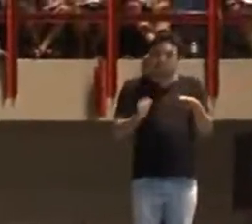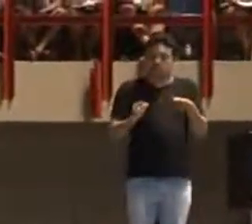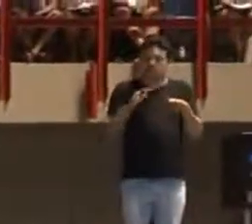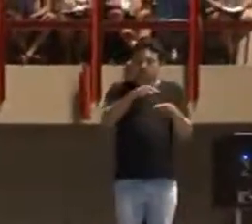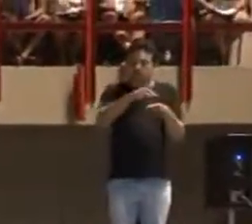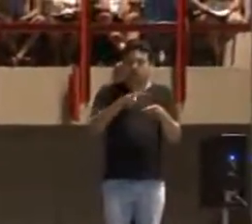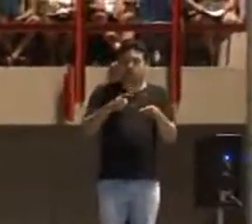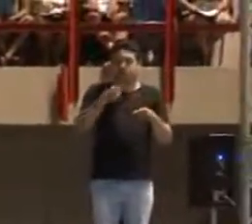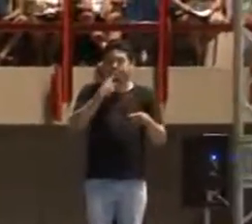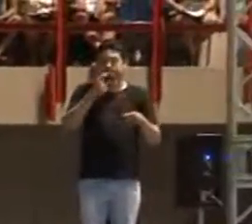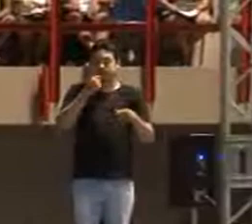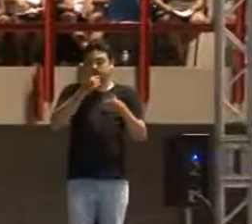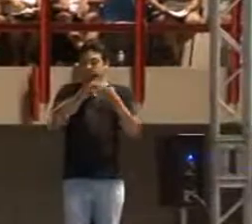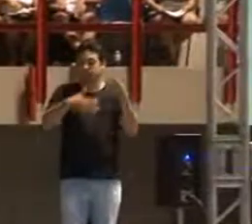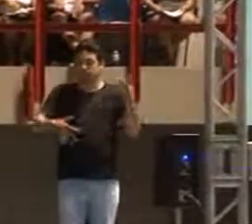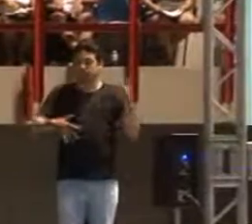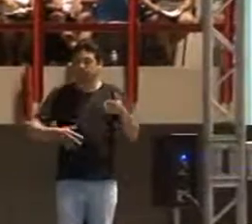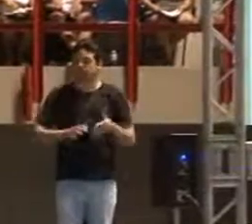gerar hemorragia.